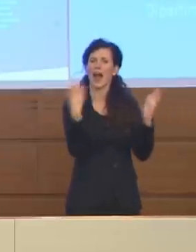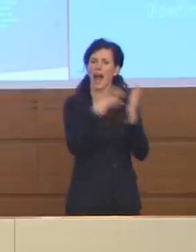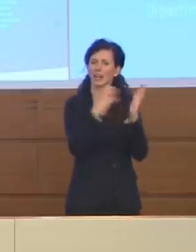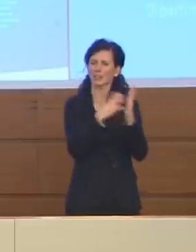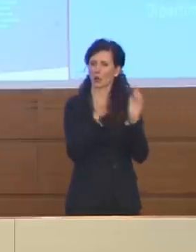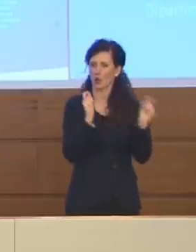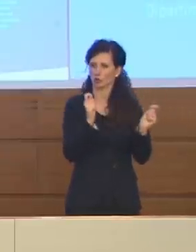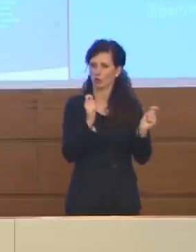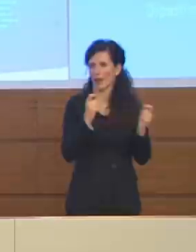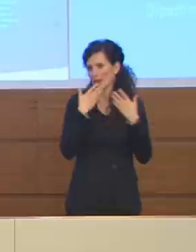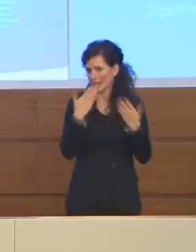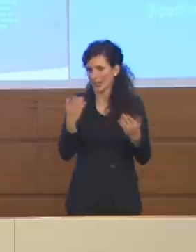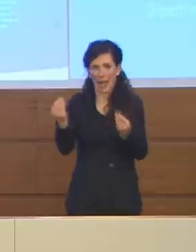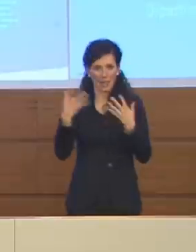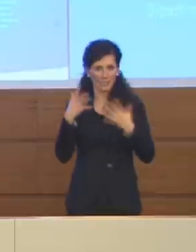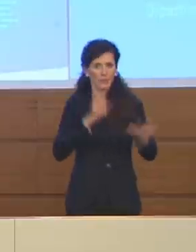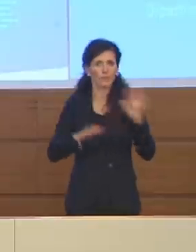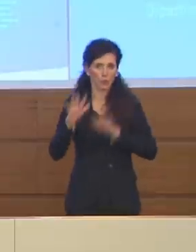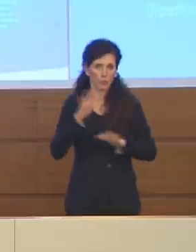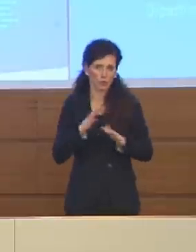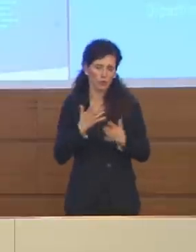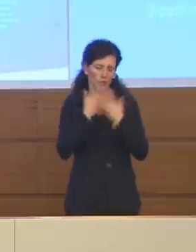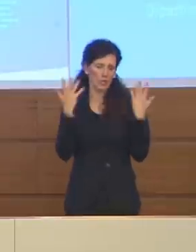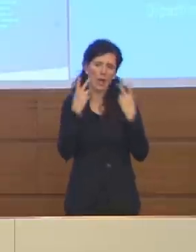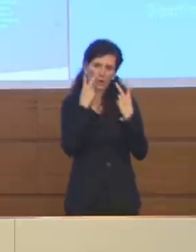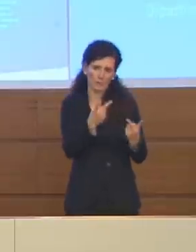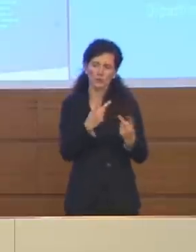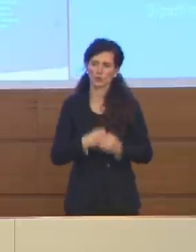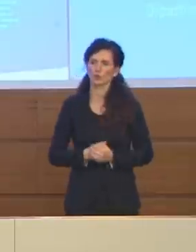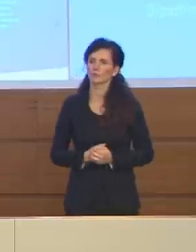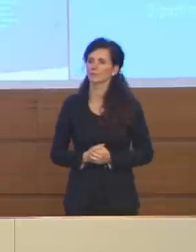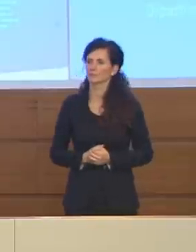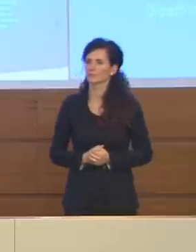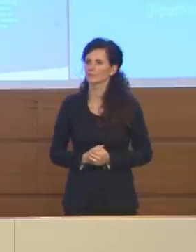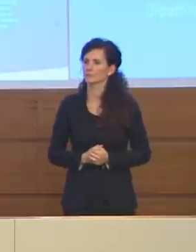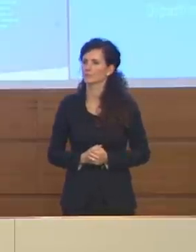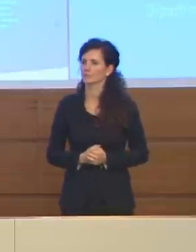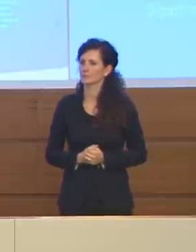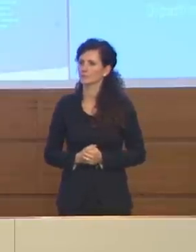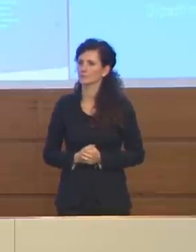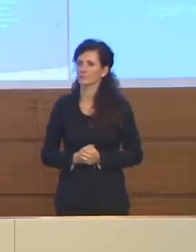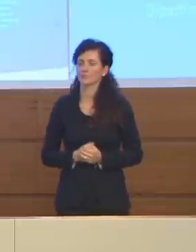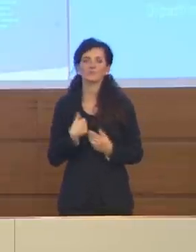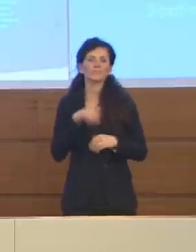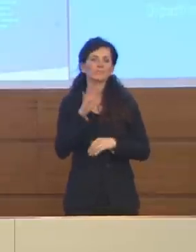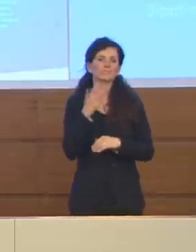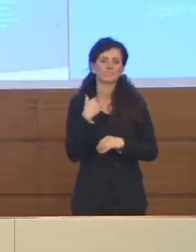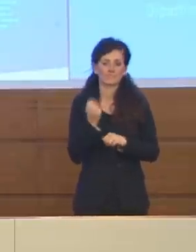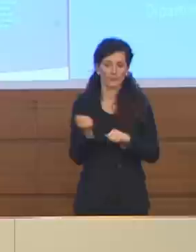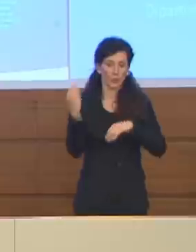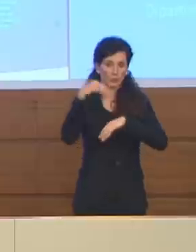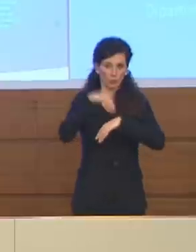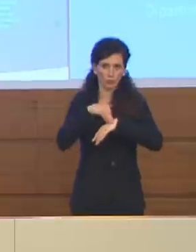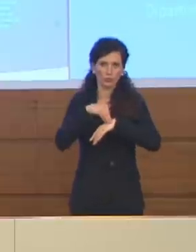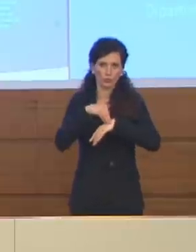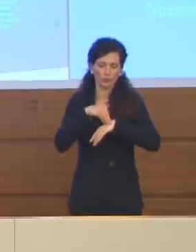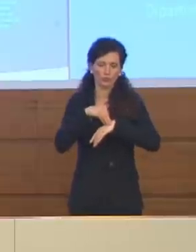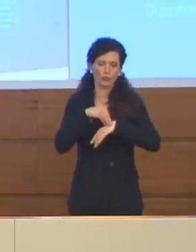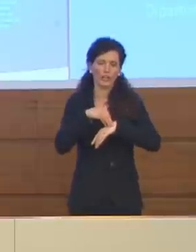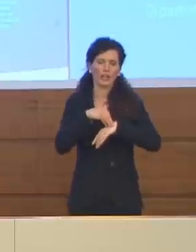tutti quanti abbiamo potuto constatare mi permetto di aggiungere stavolta da